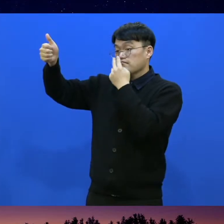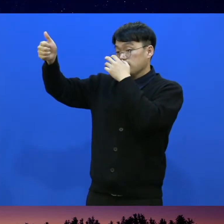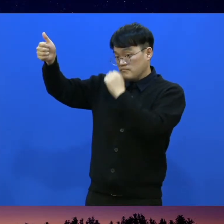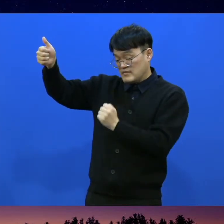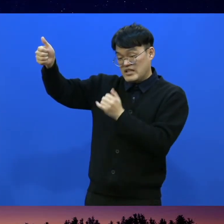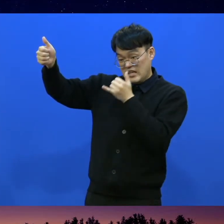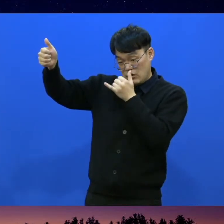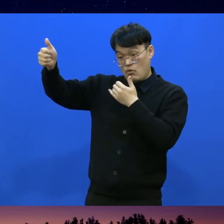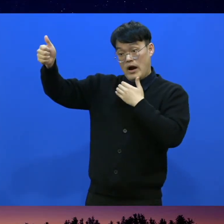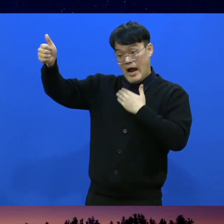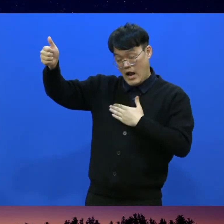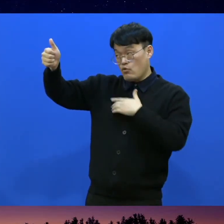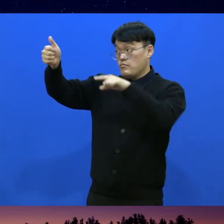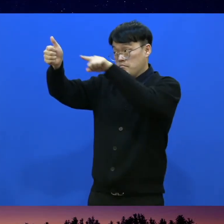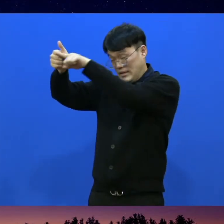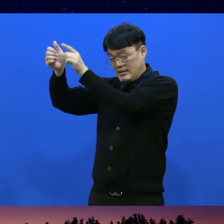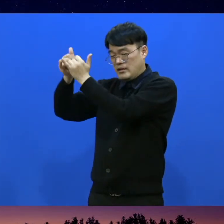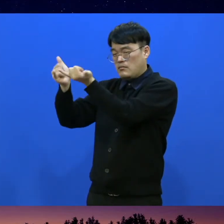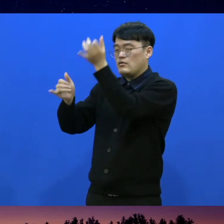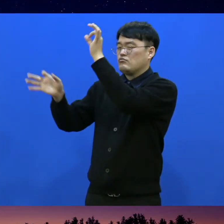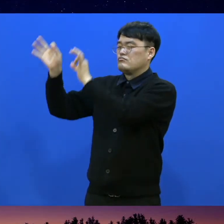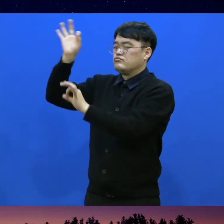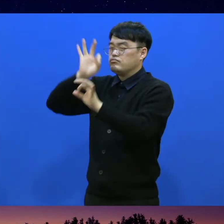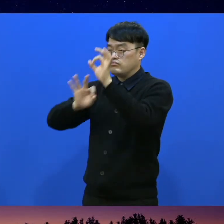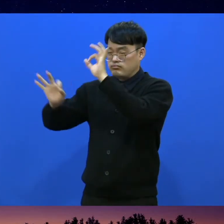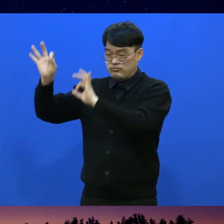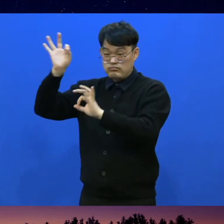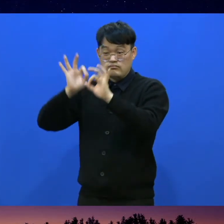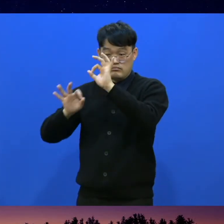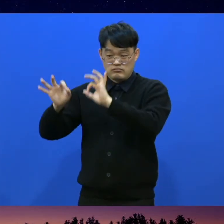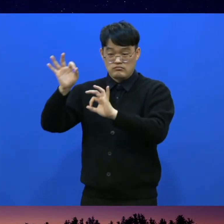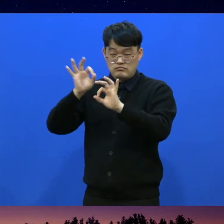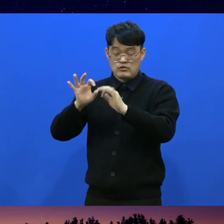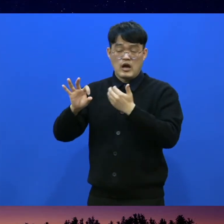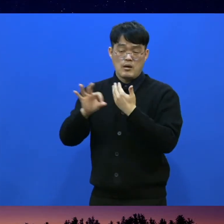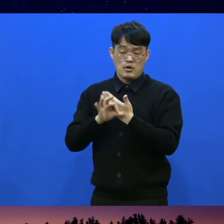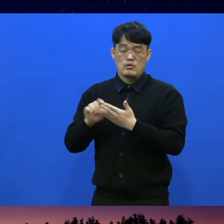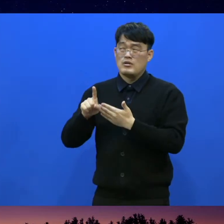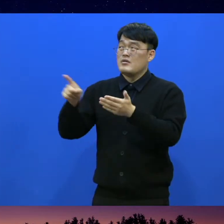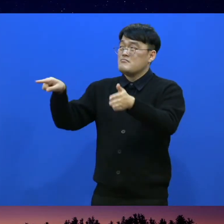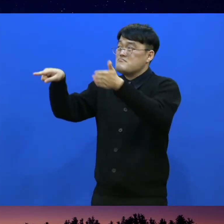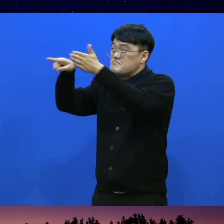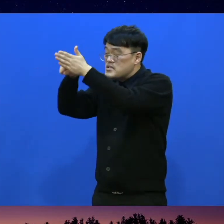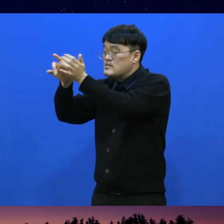중요한 게 하나가 있는데 그게 뭐냐면 신뢰라는 것입니다. 신뢰, trust.